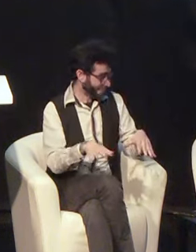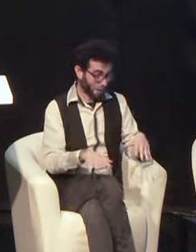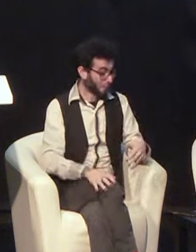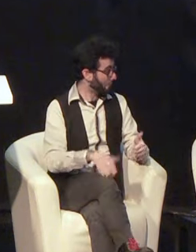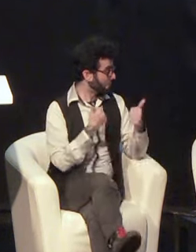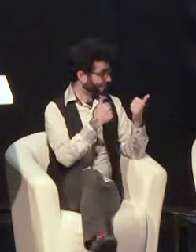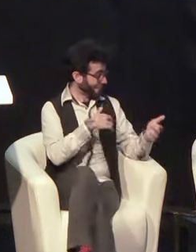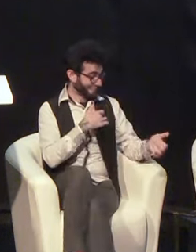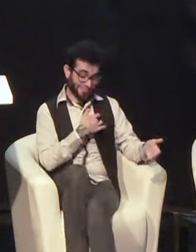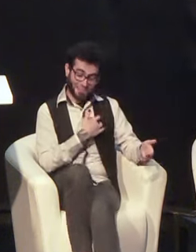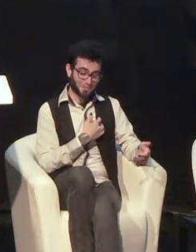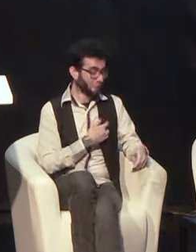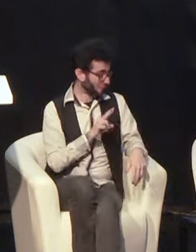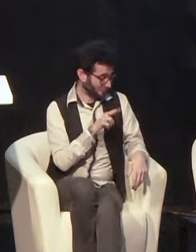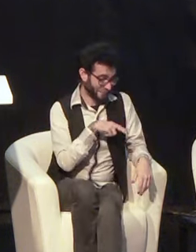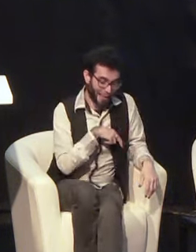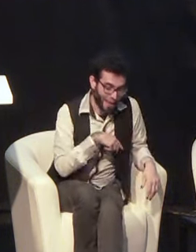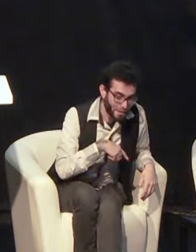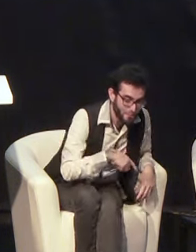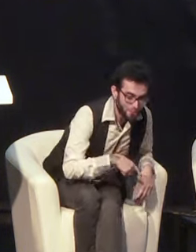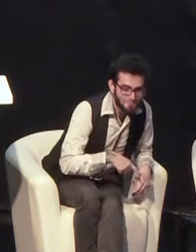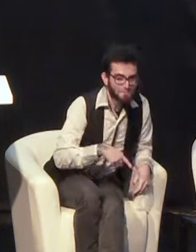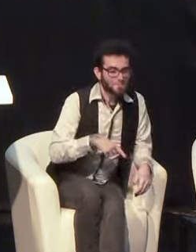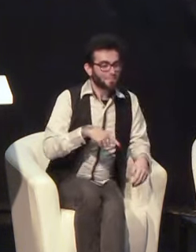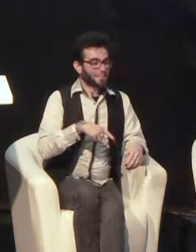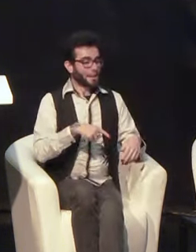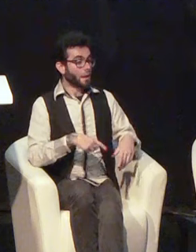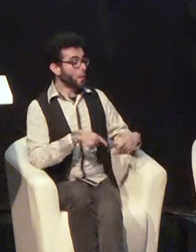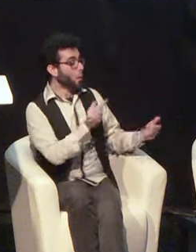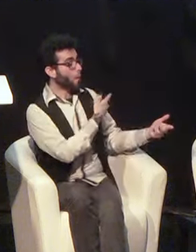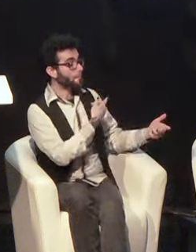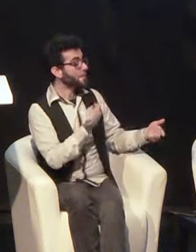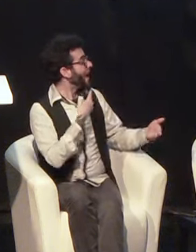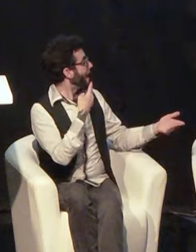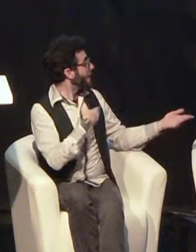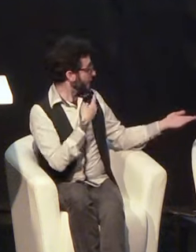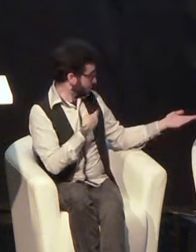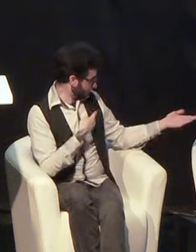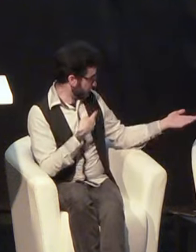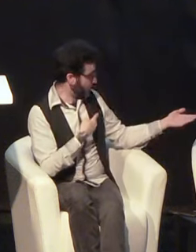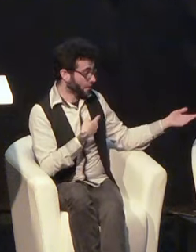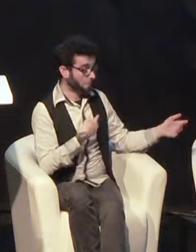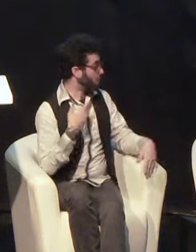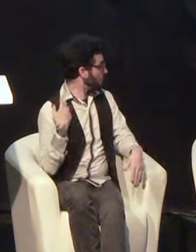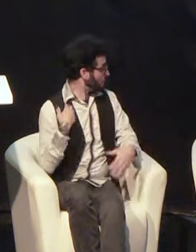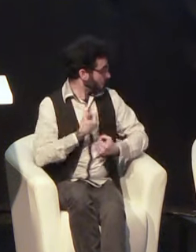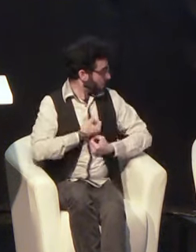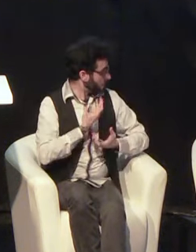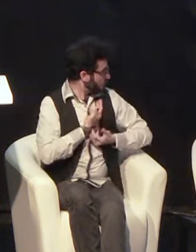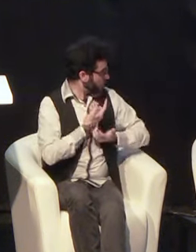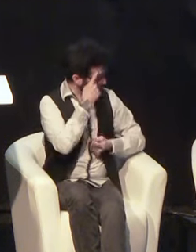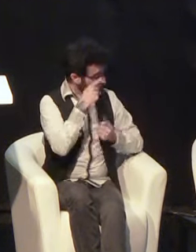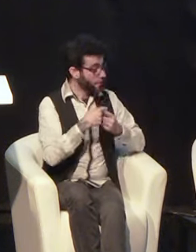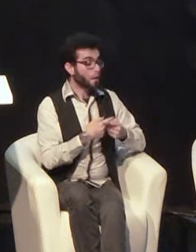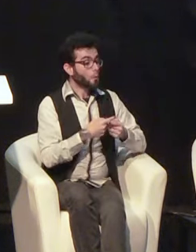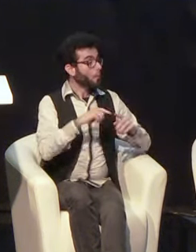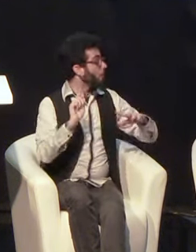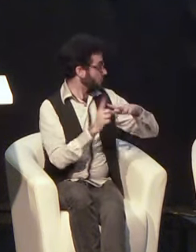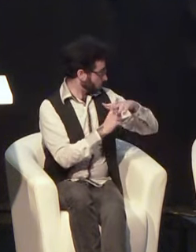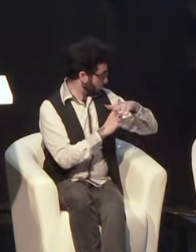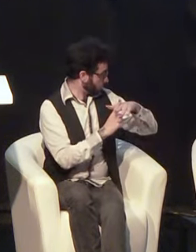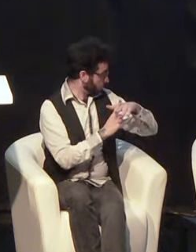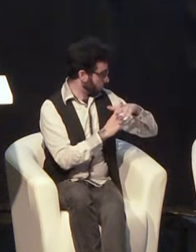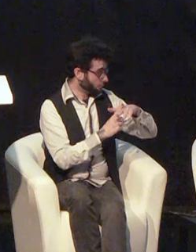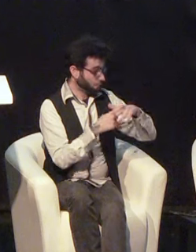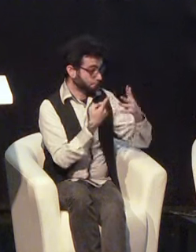Donc, moi, j'ai déjà participé au STEAM et c'était vraiment très, très intéressant. Donc, Nadine, vous vous êtes